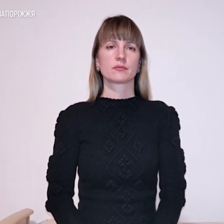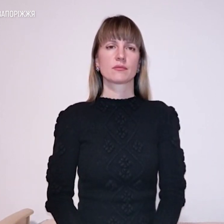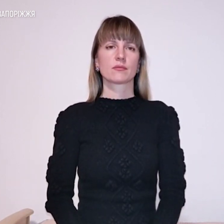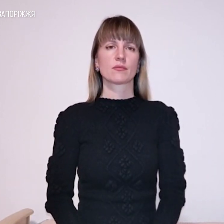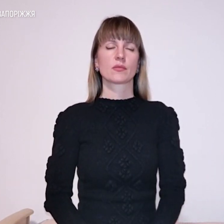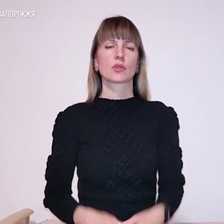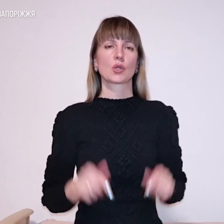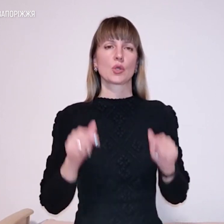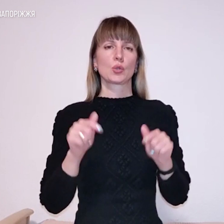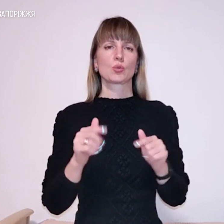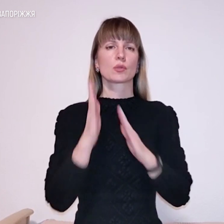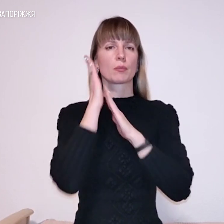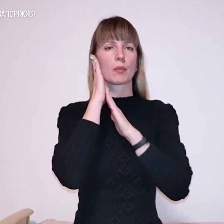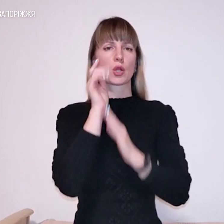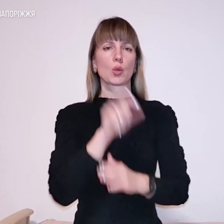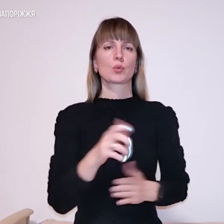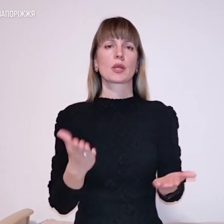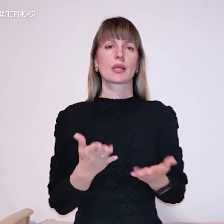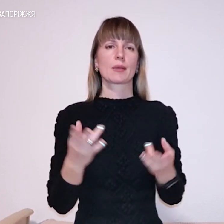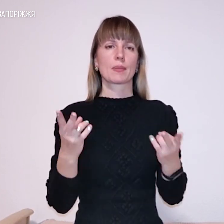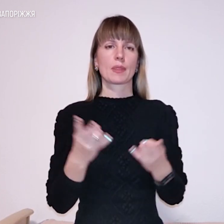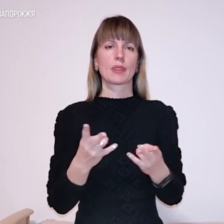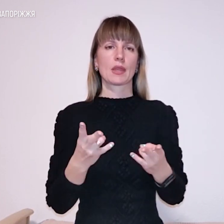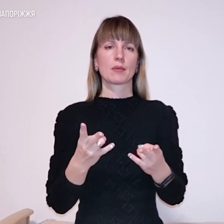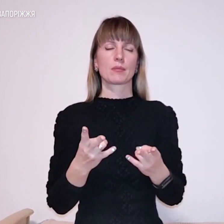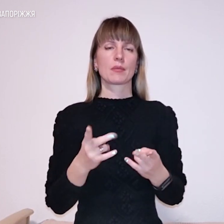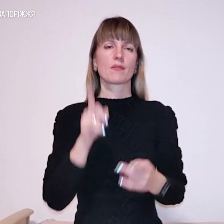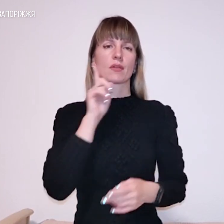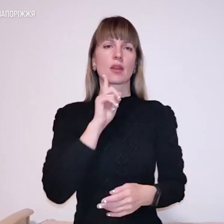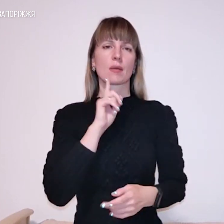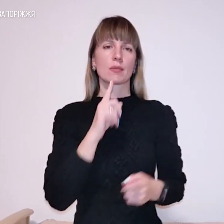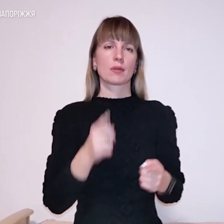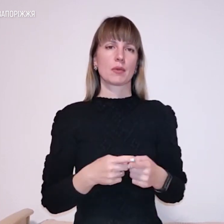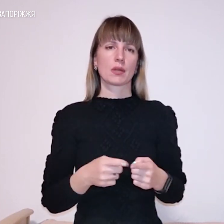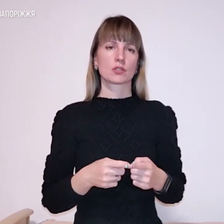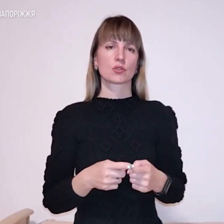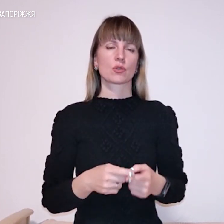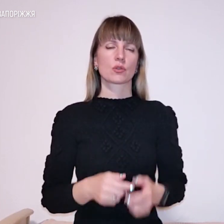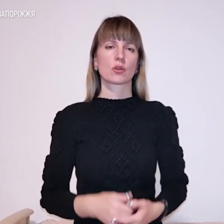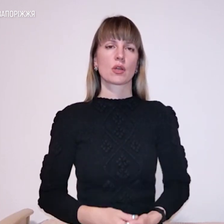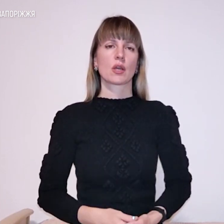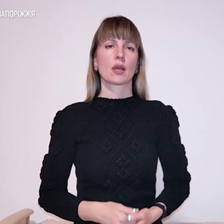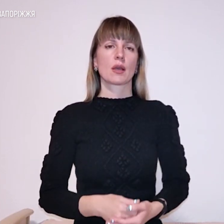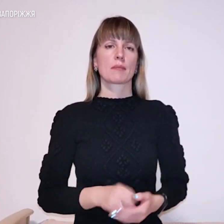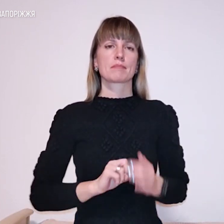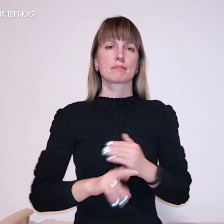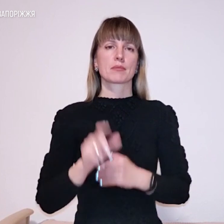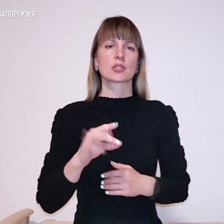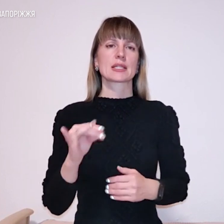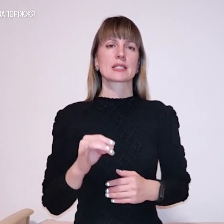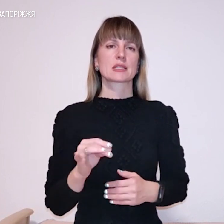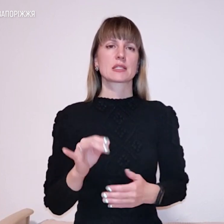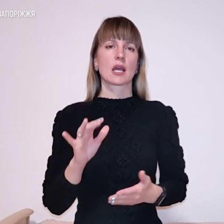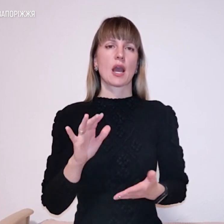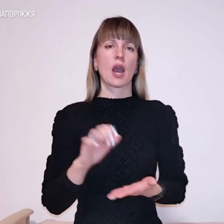Тут ночують люди, яким потрібен тимчасовий прихисток. Біженці з окупованих тимчасових